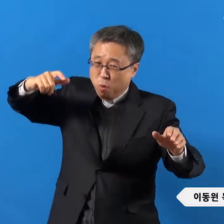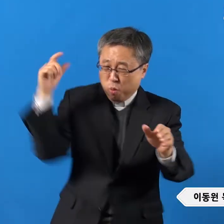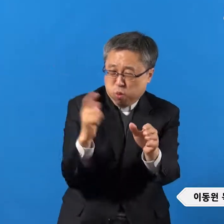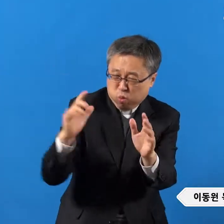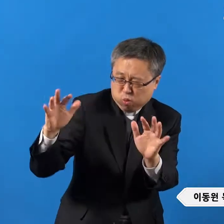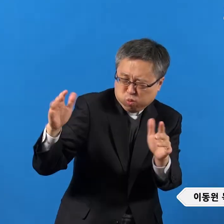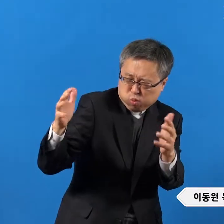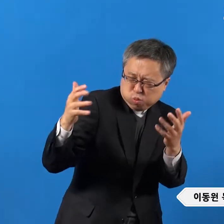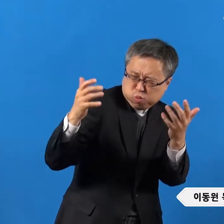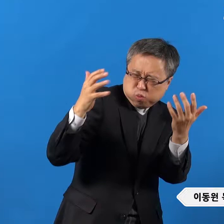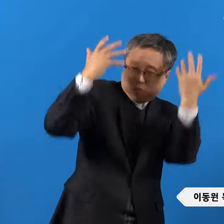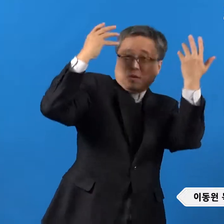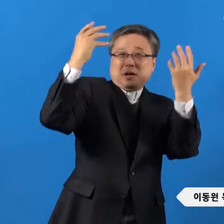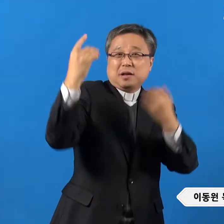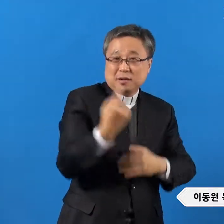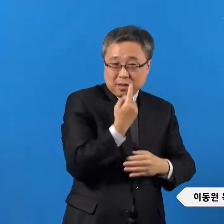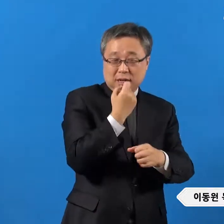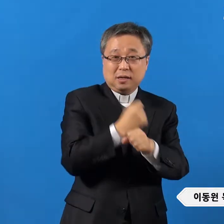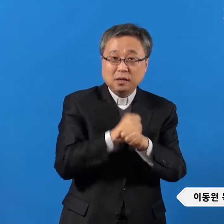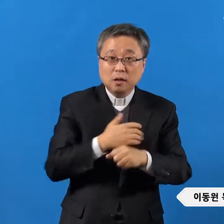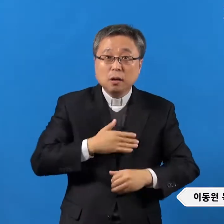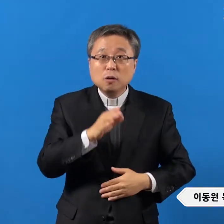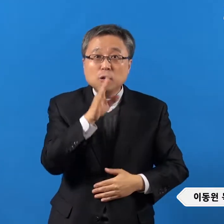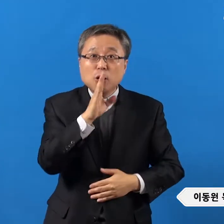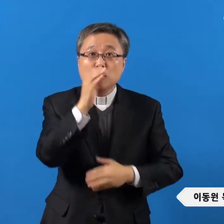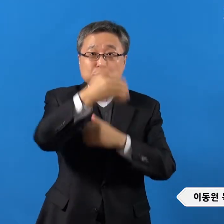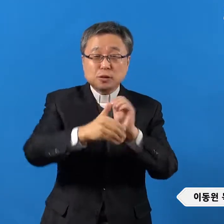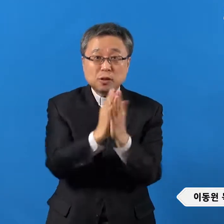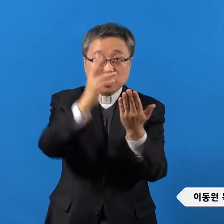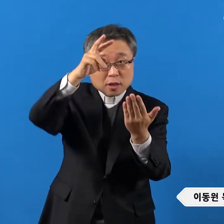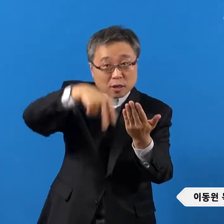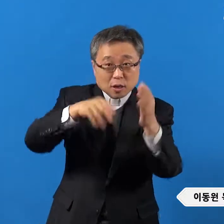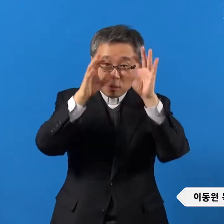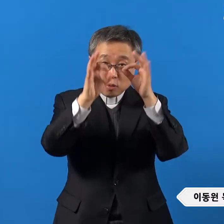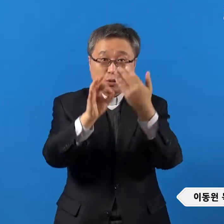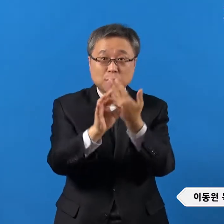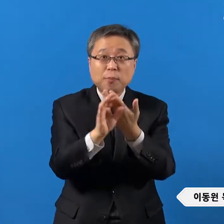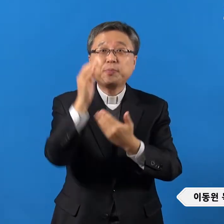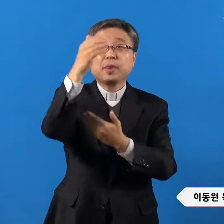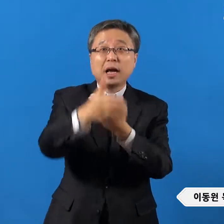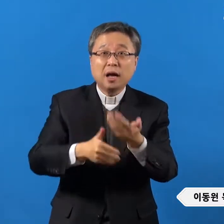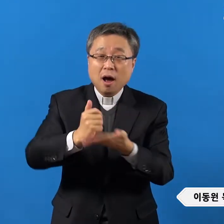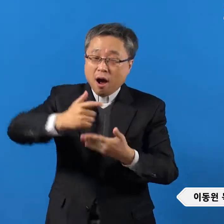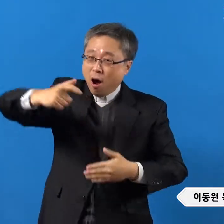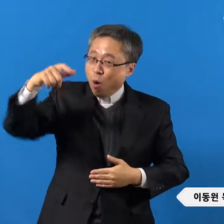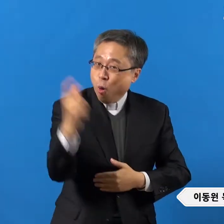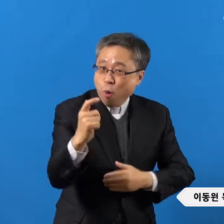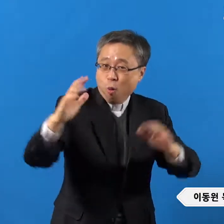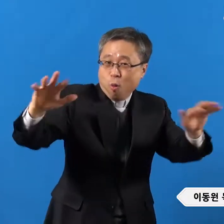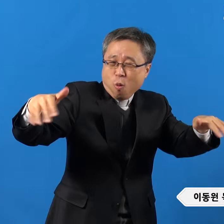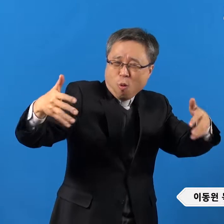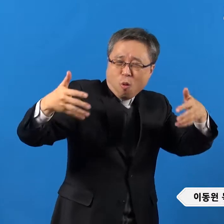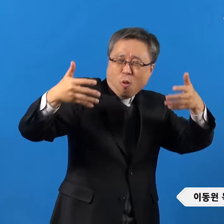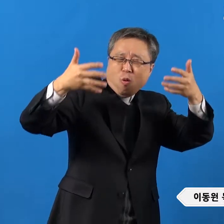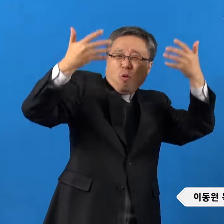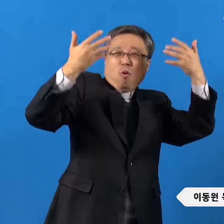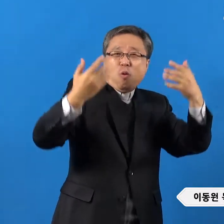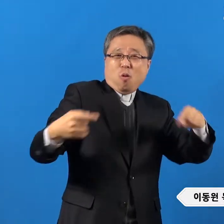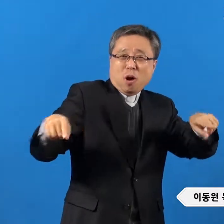임한 것입니다. 실제로 성경을 읽어보시면 하나님이 강력한 바람과 함께 임하시고